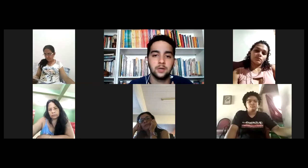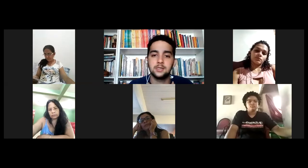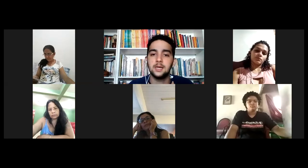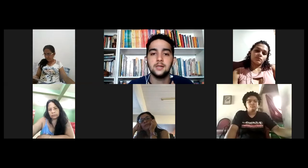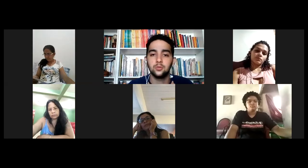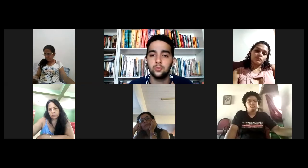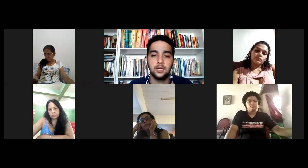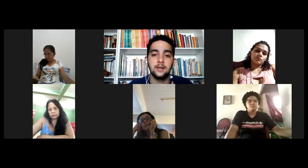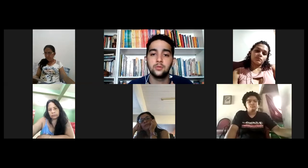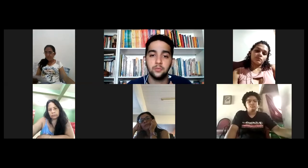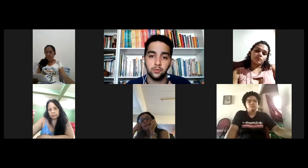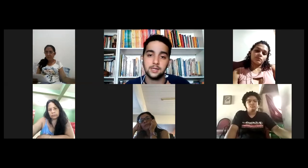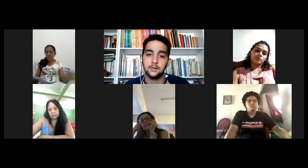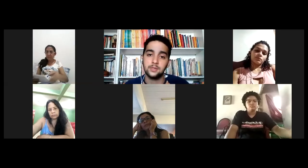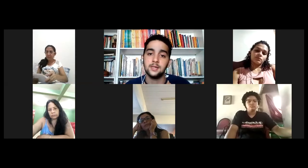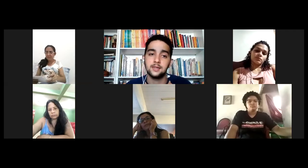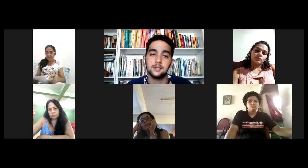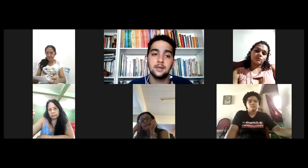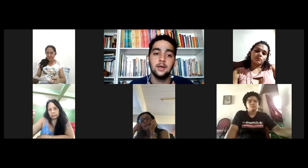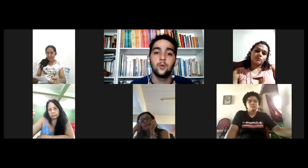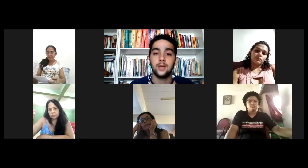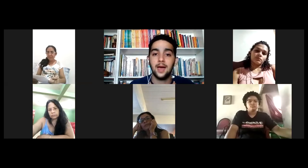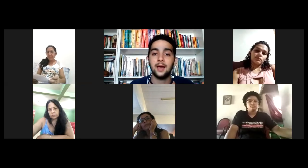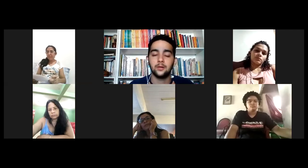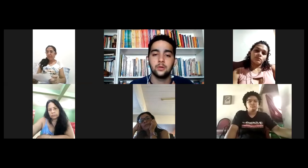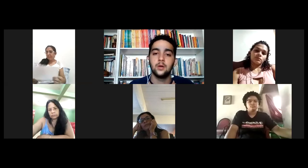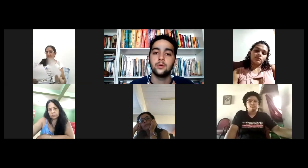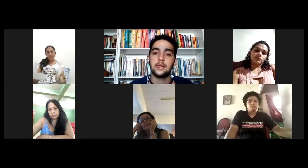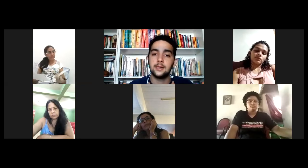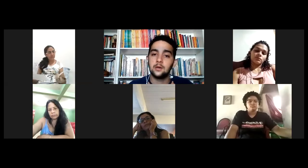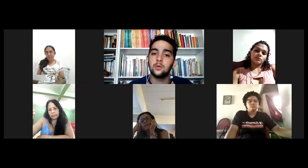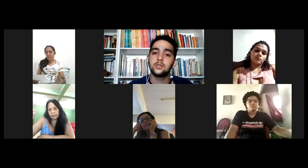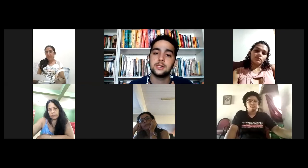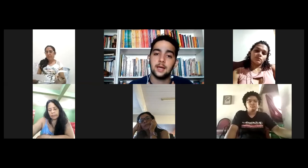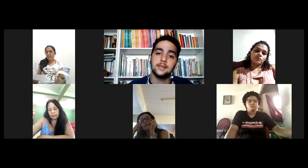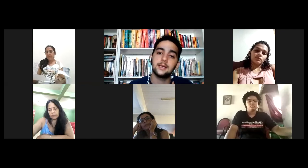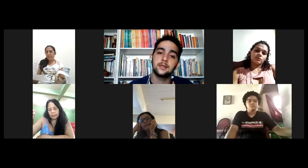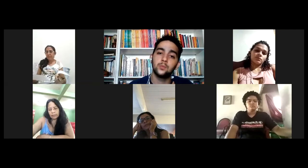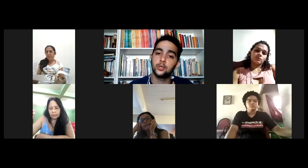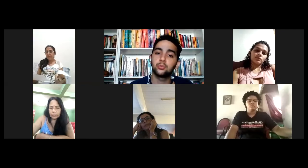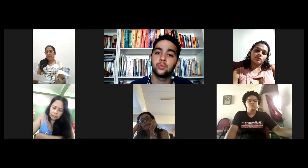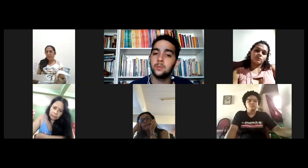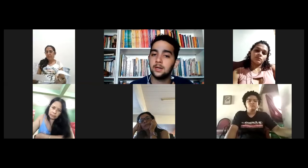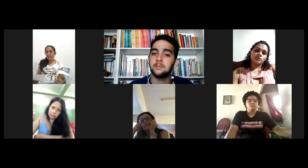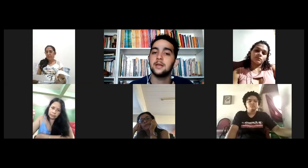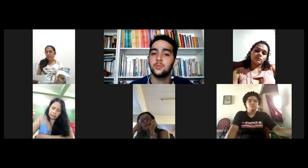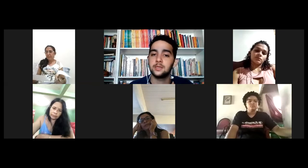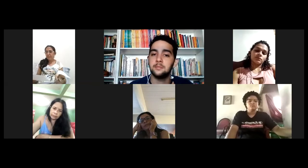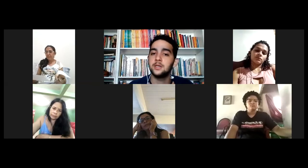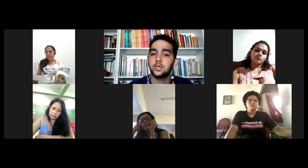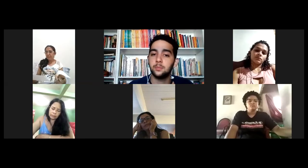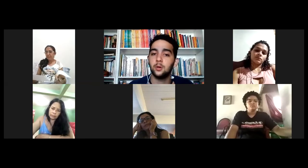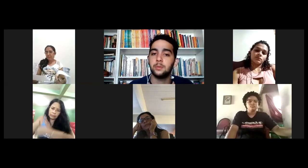ou do francês, ou do inglês, do que fosse a língua de sinais. O que é errado, pois a língua de sinais ela tem uma estrutura e uma gramática,